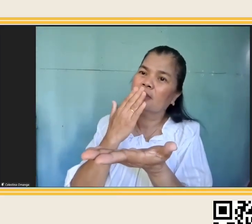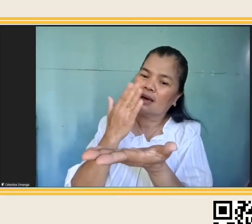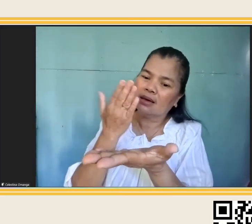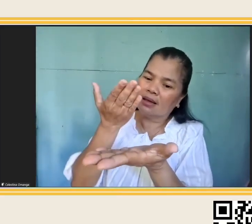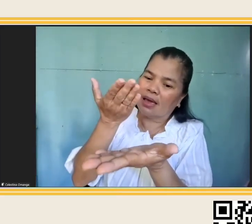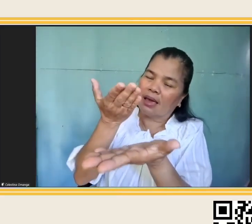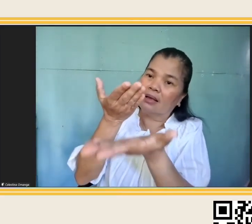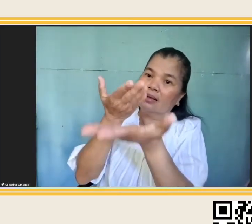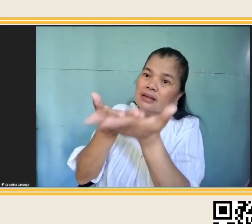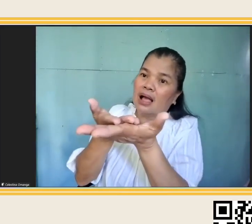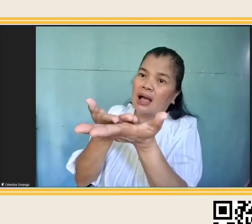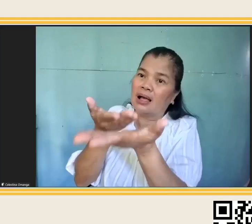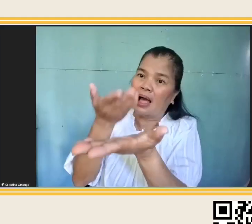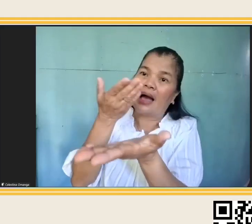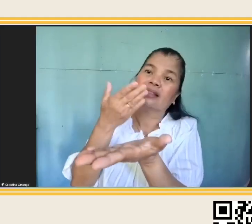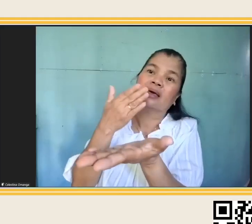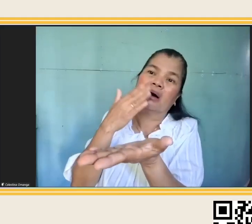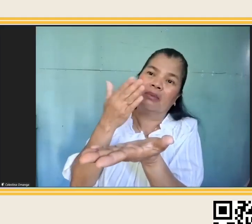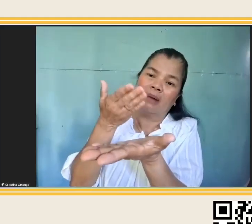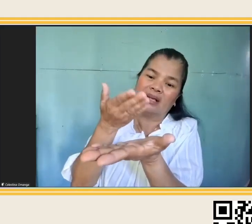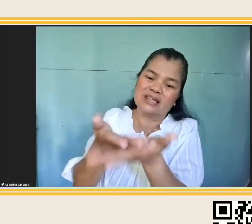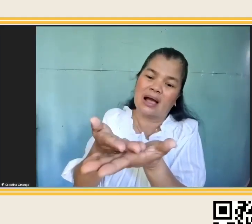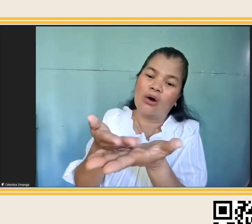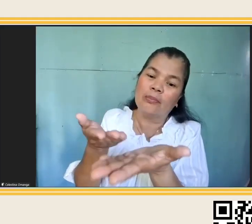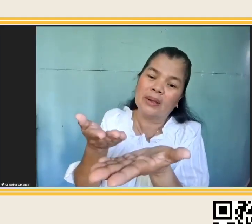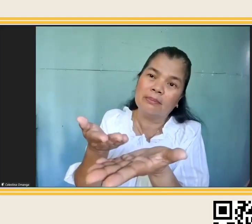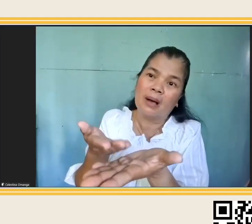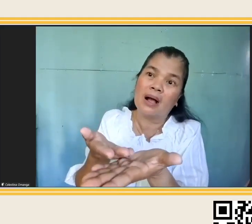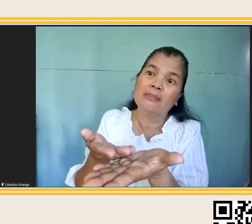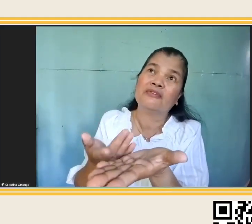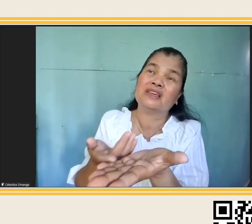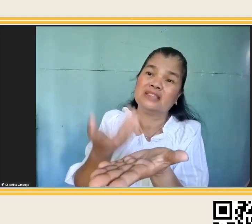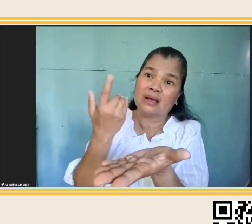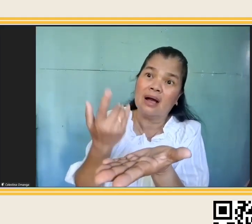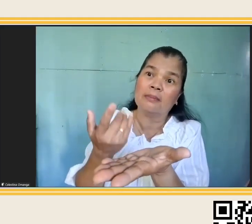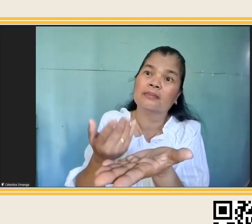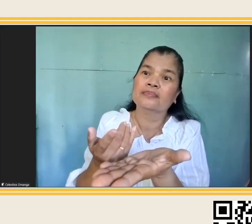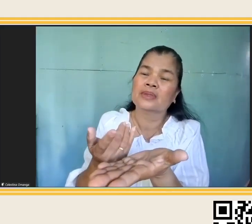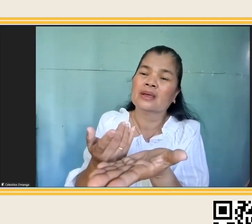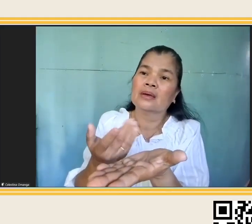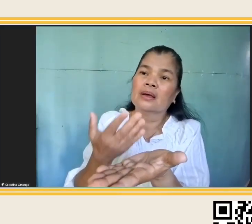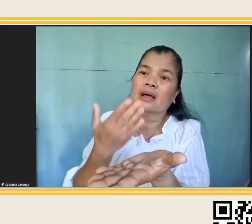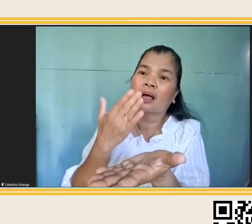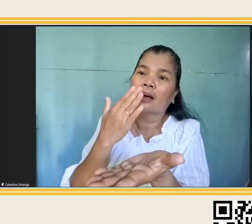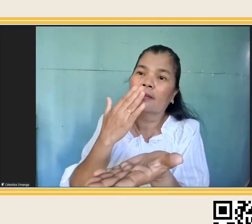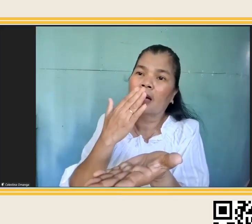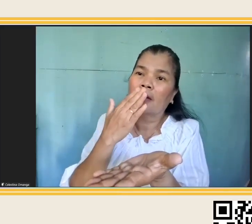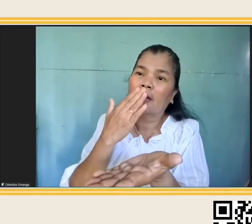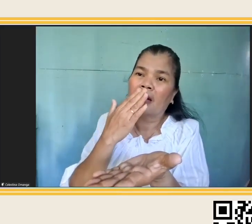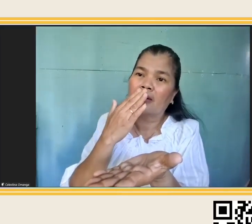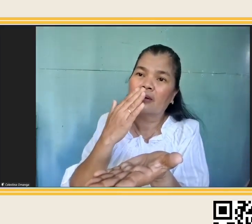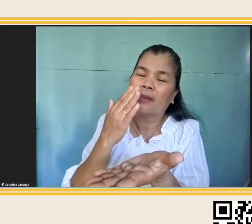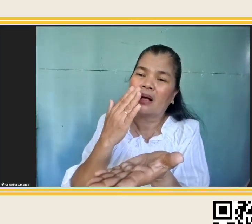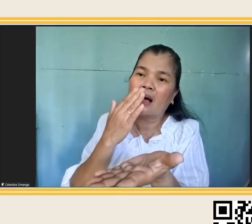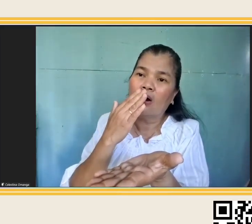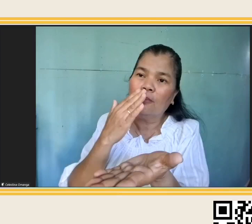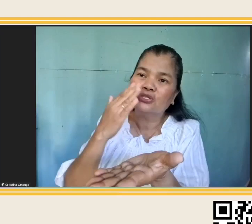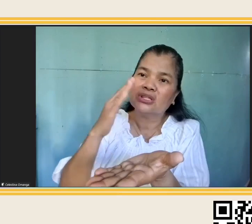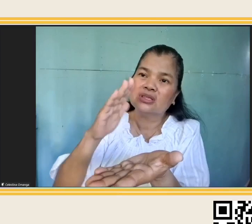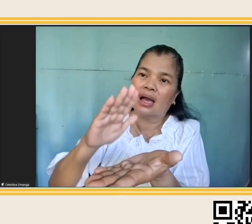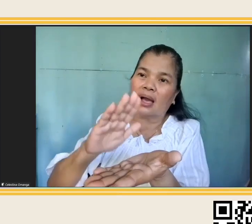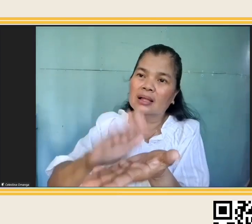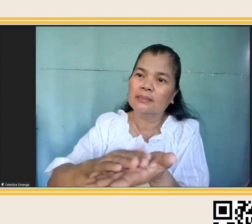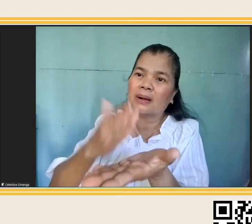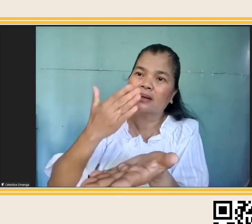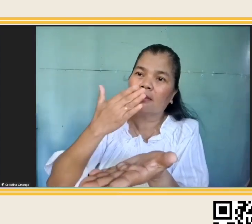sa bibig at ibababa sa open palm facing up. Pero pag ang